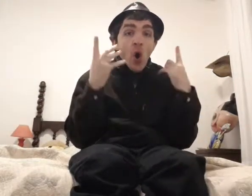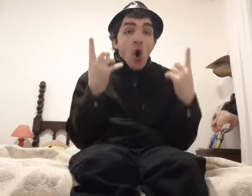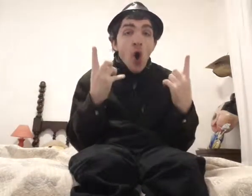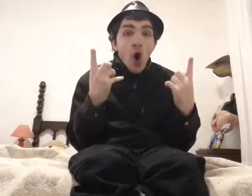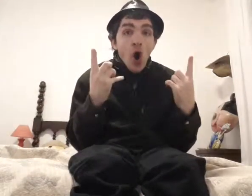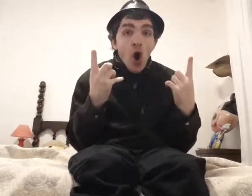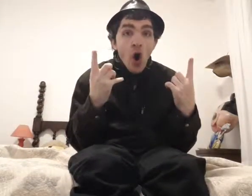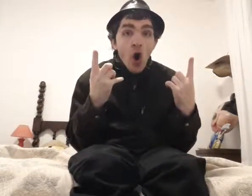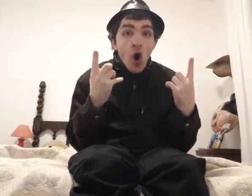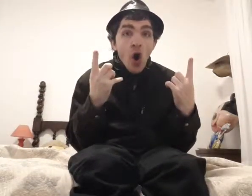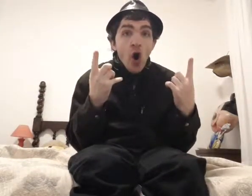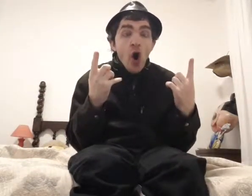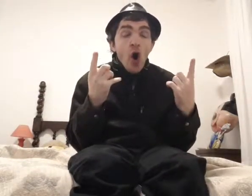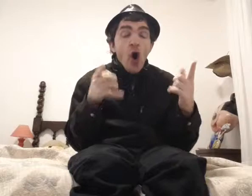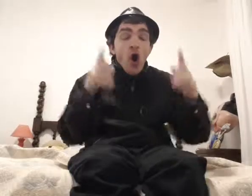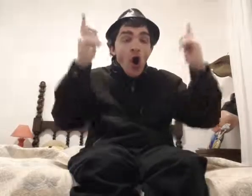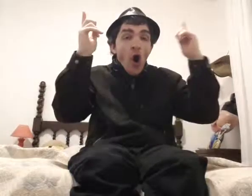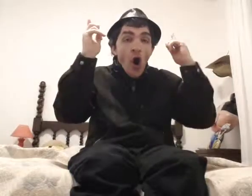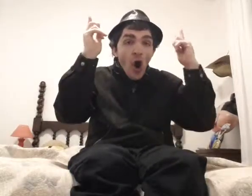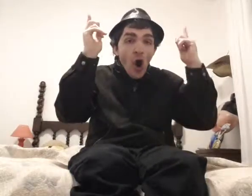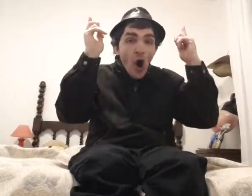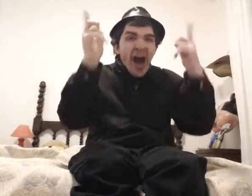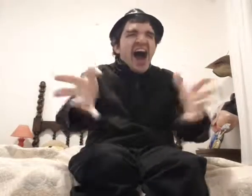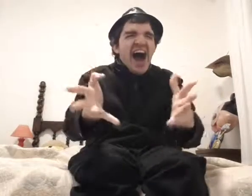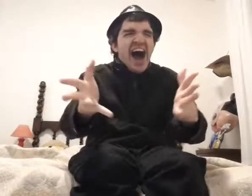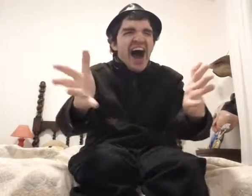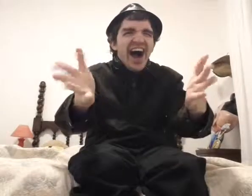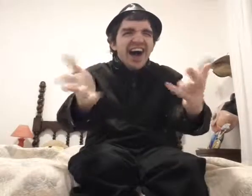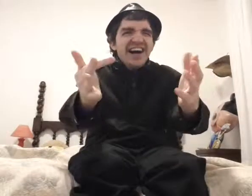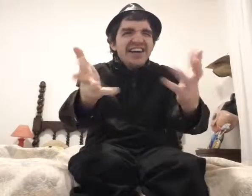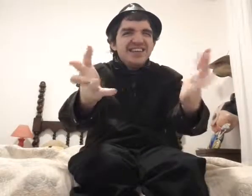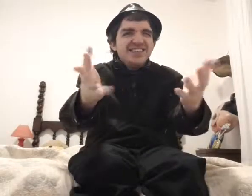yeah Un